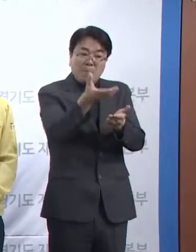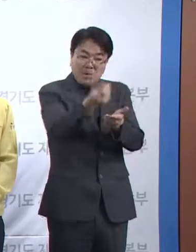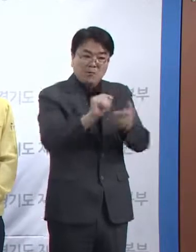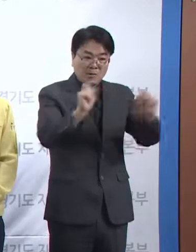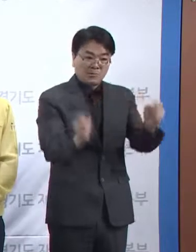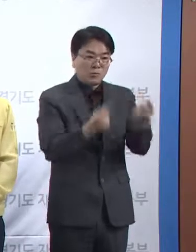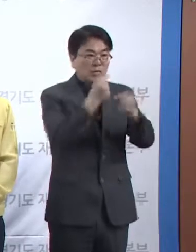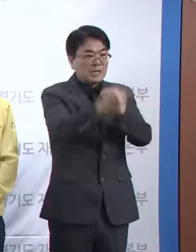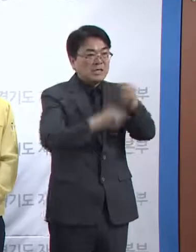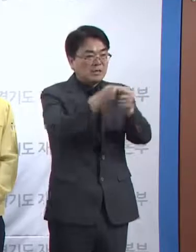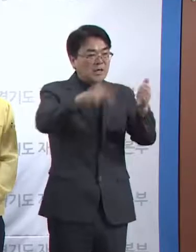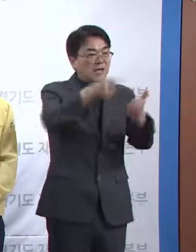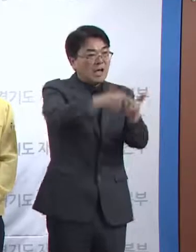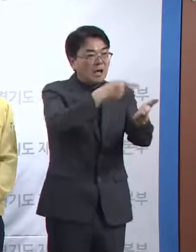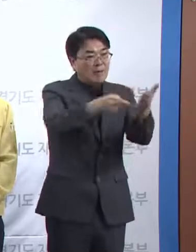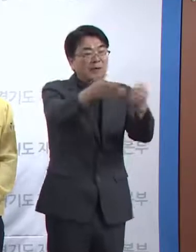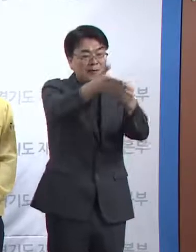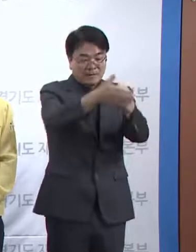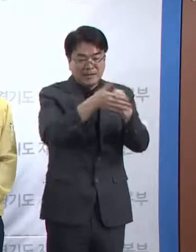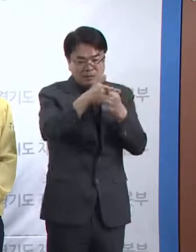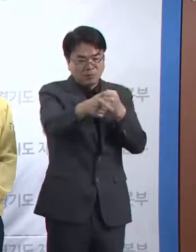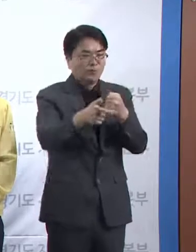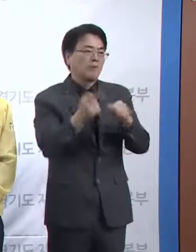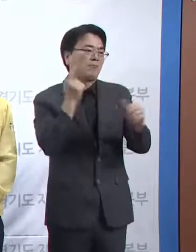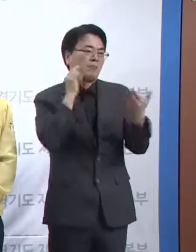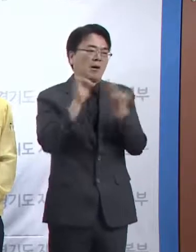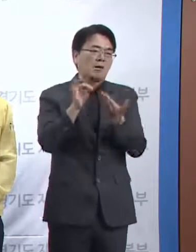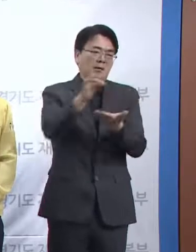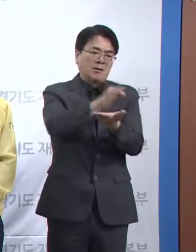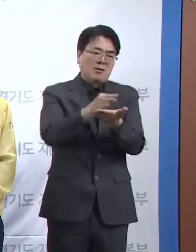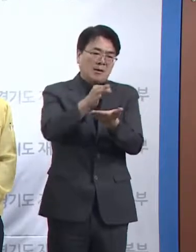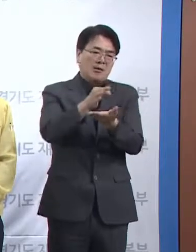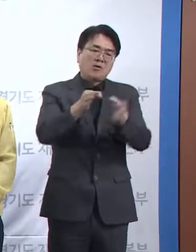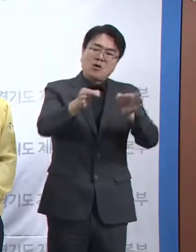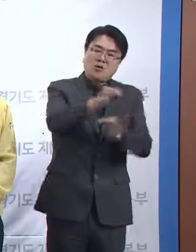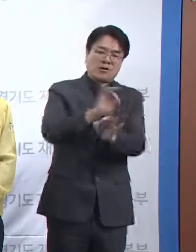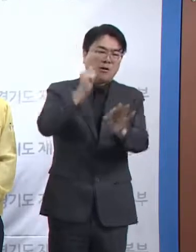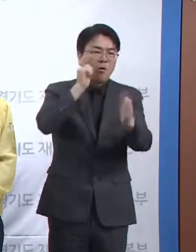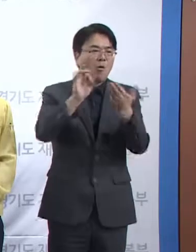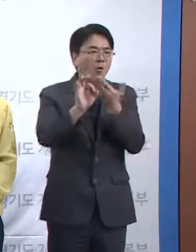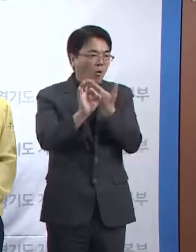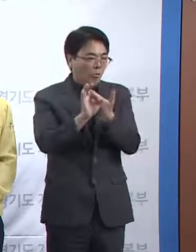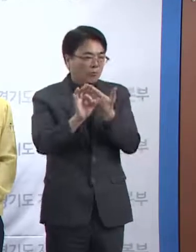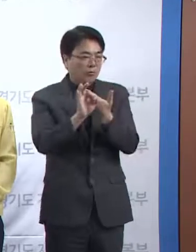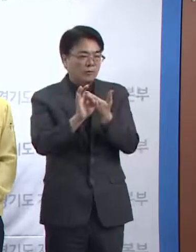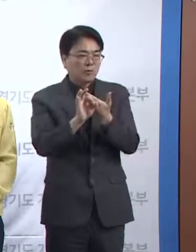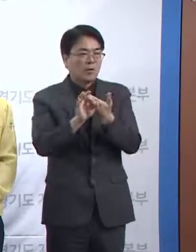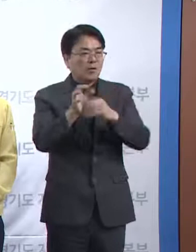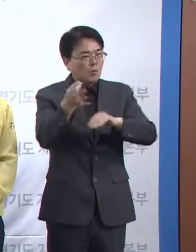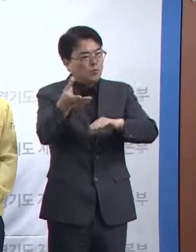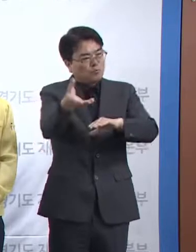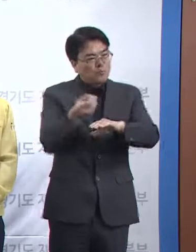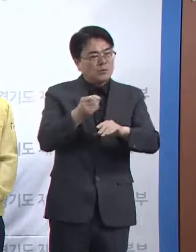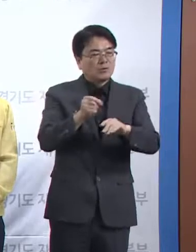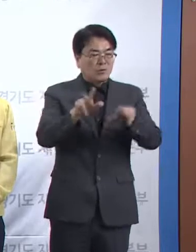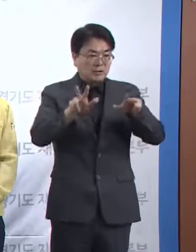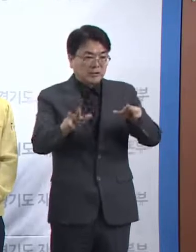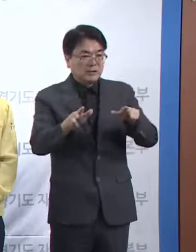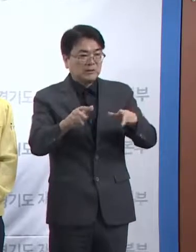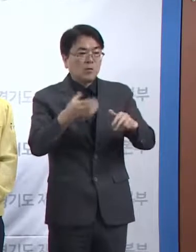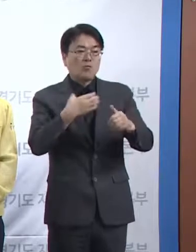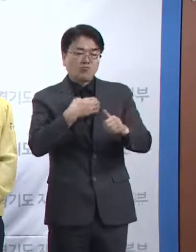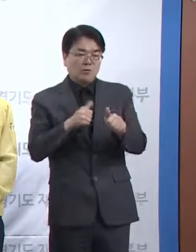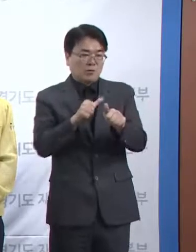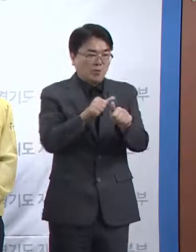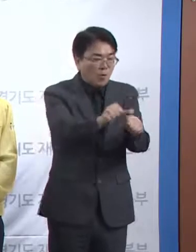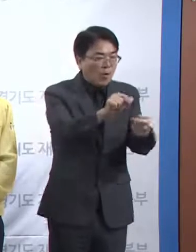지역 내 영내 경제 상황이 정말로 심각하게 어려워지면 미래 자산을 동원해서 현재의 위기를